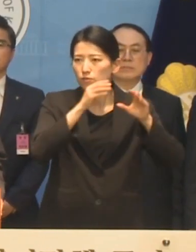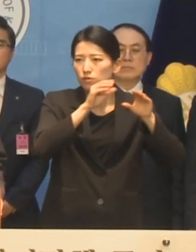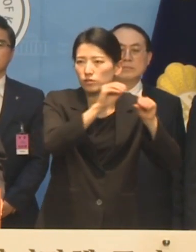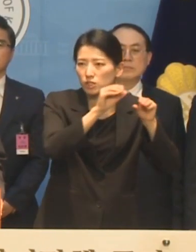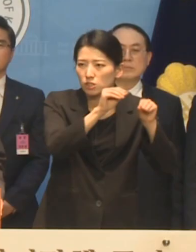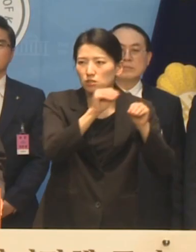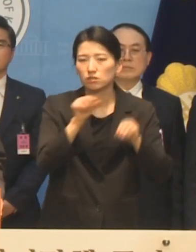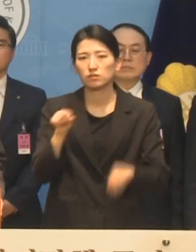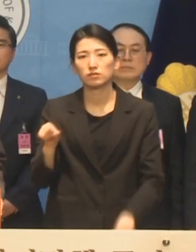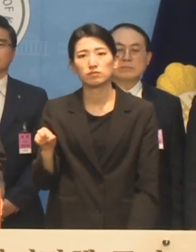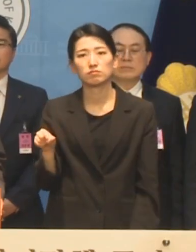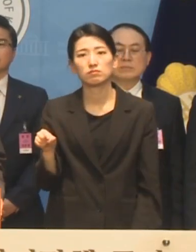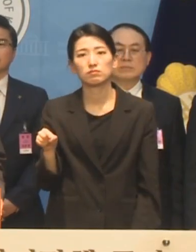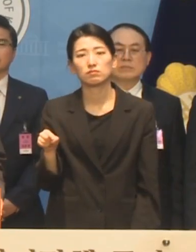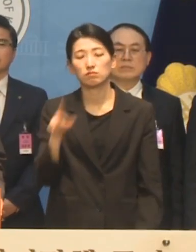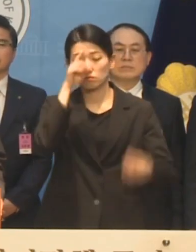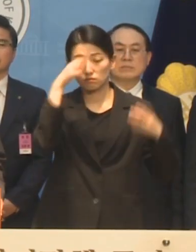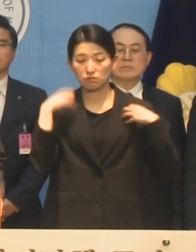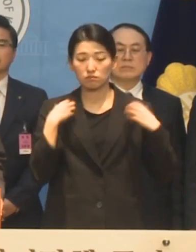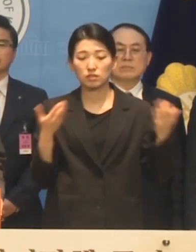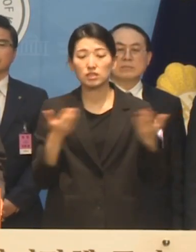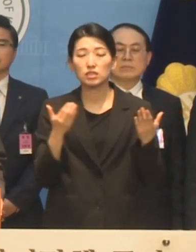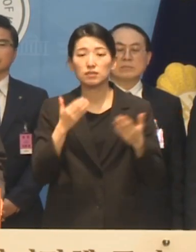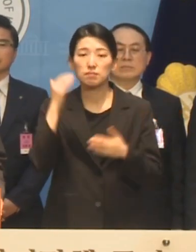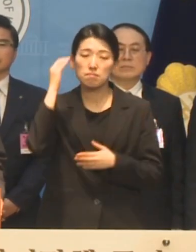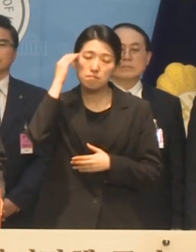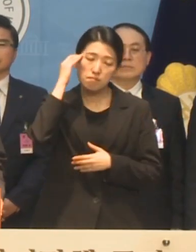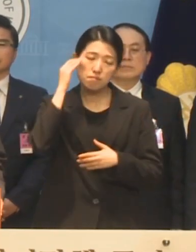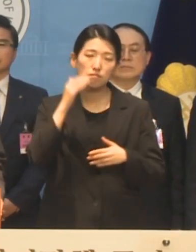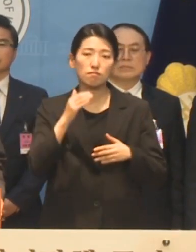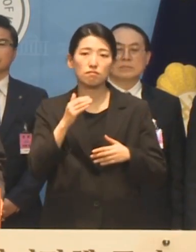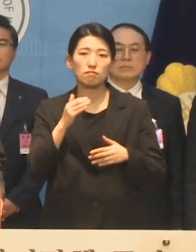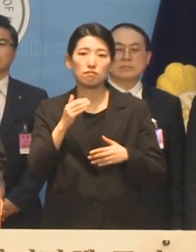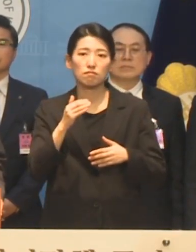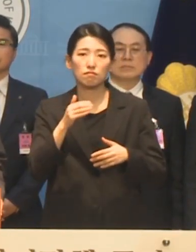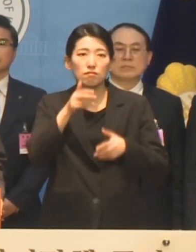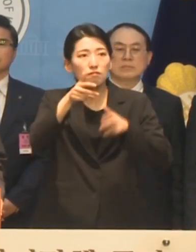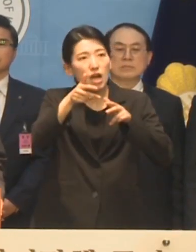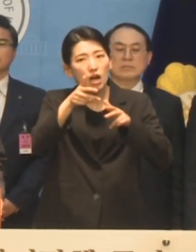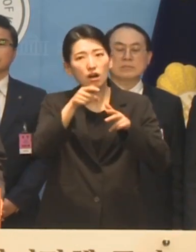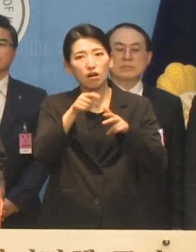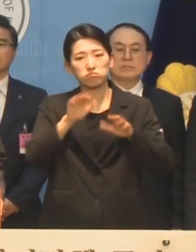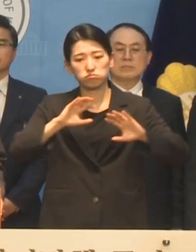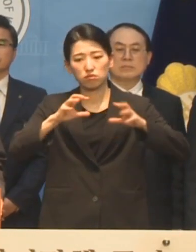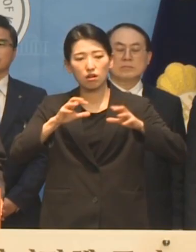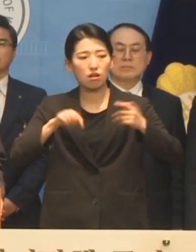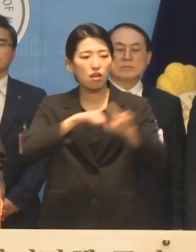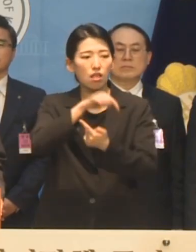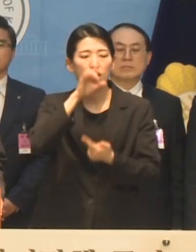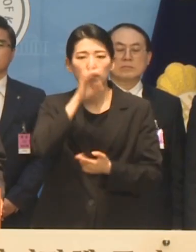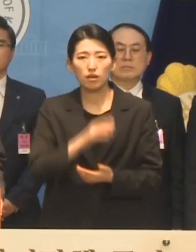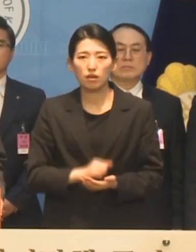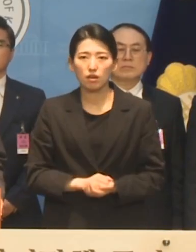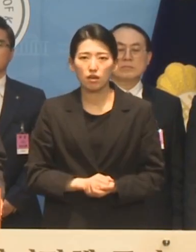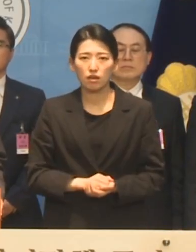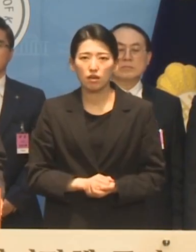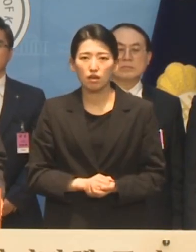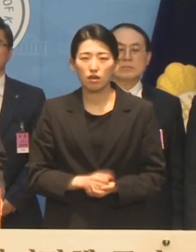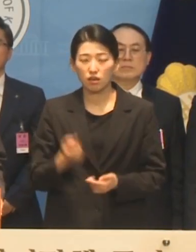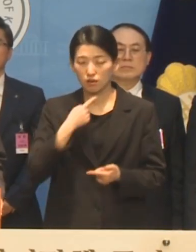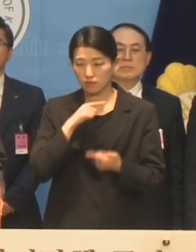정지시키는 등 행정부를 마비시켜 나라를 이 지경으로 만들어버렸습니다. 이것도 성이 차지